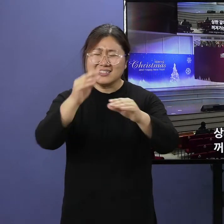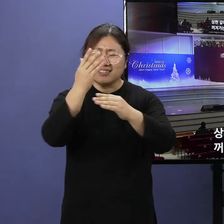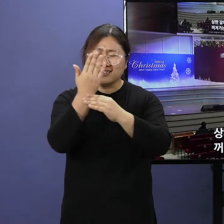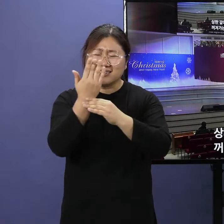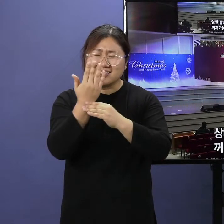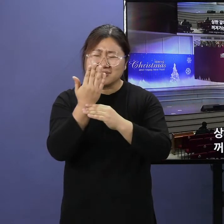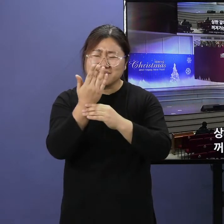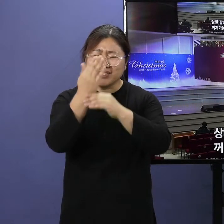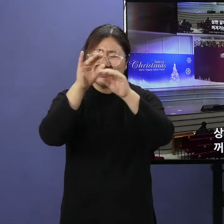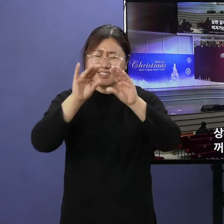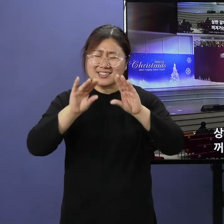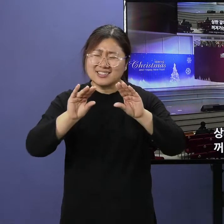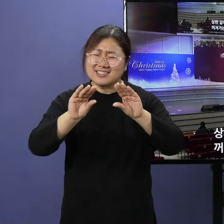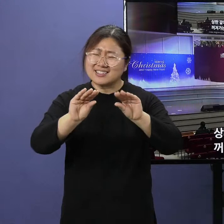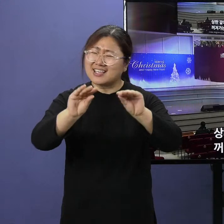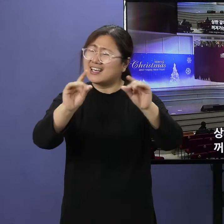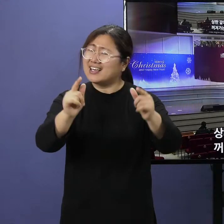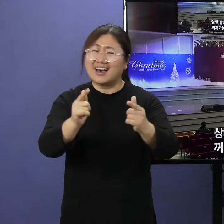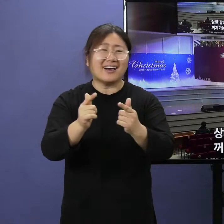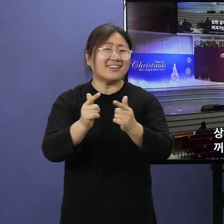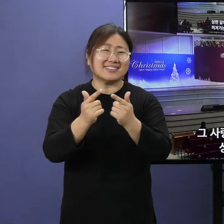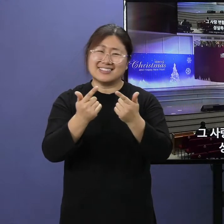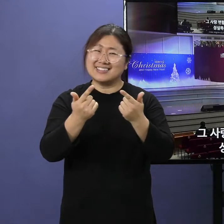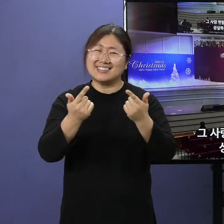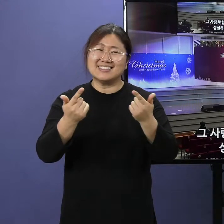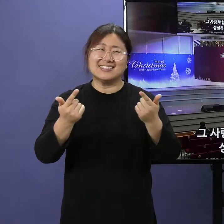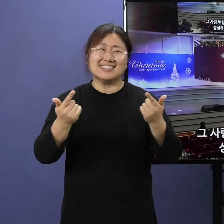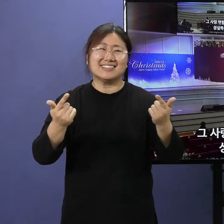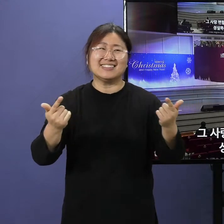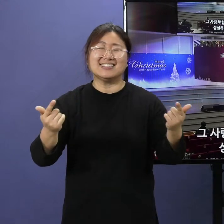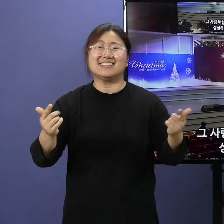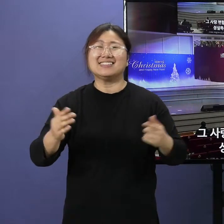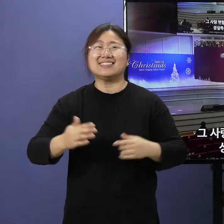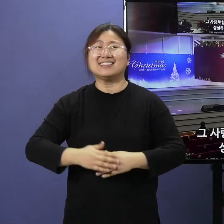거저가는 눈끝 끄지 않니